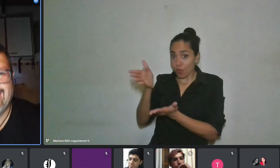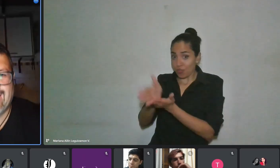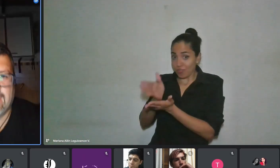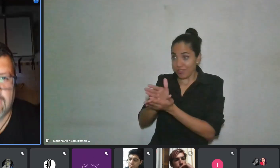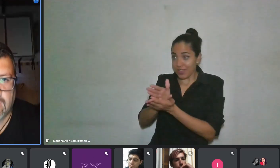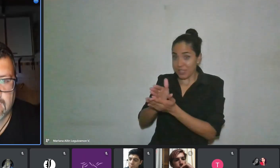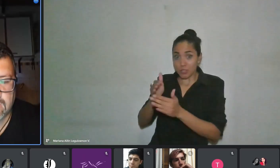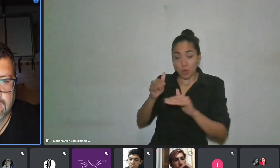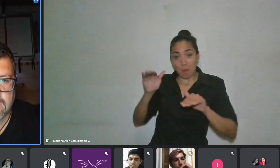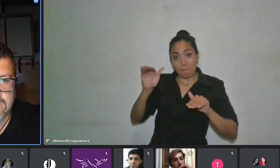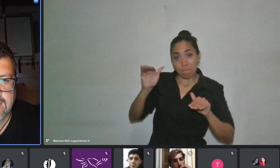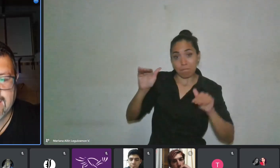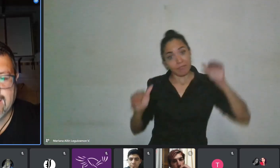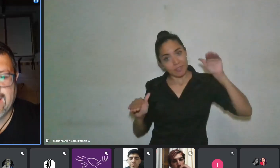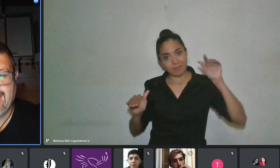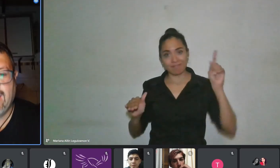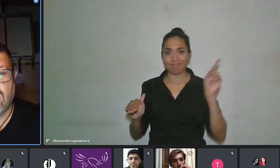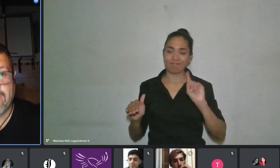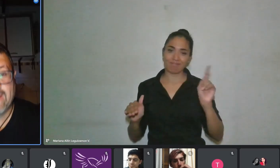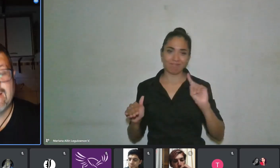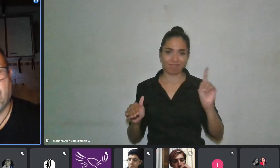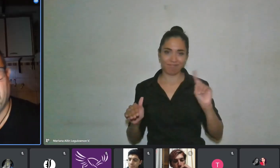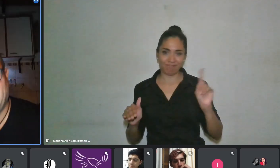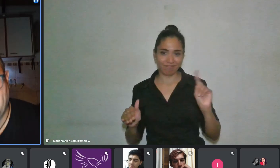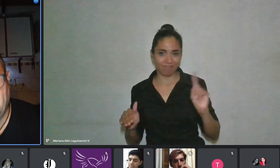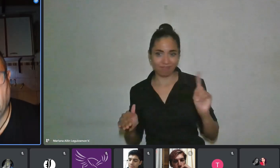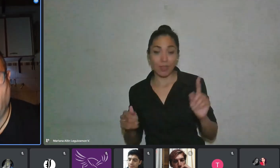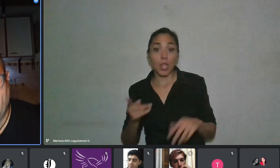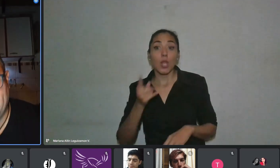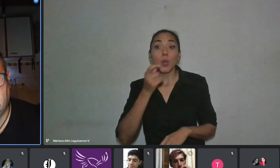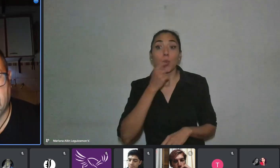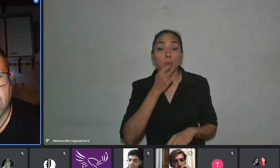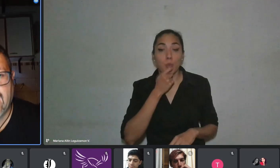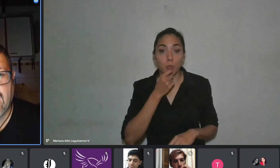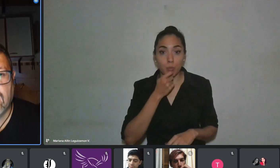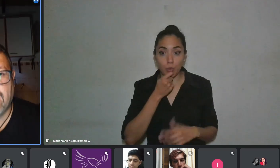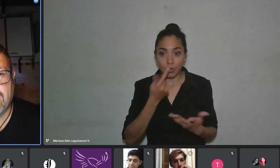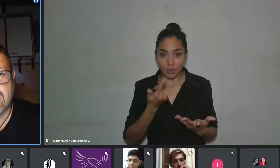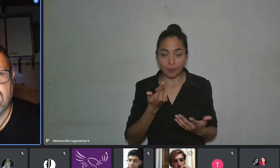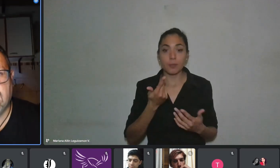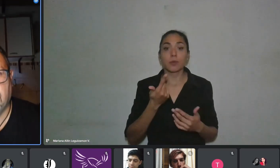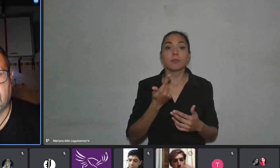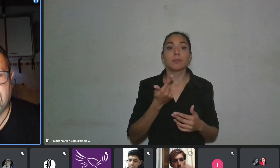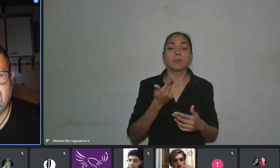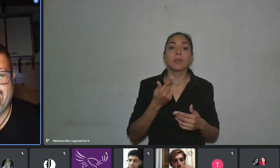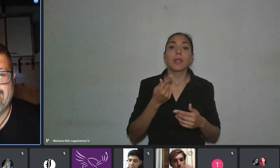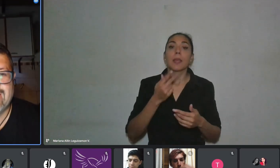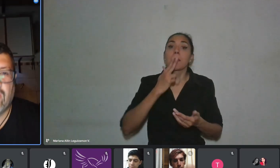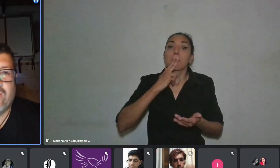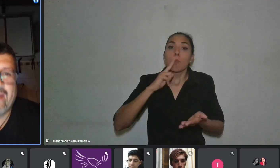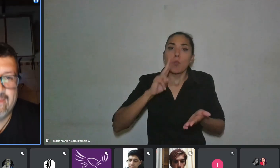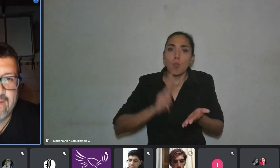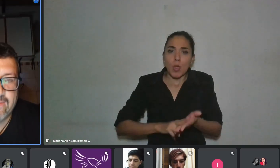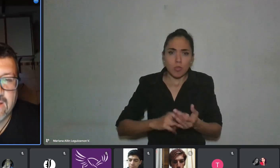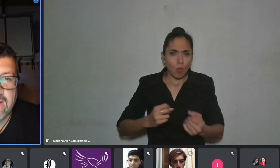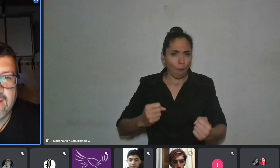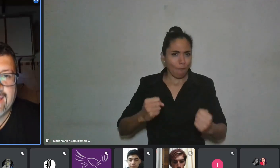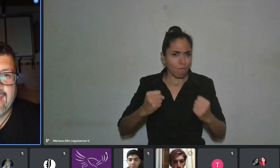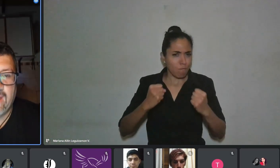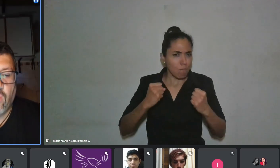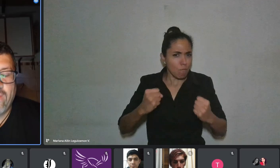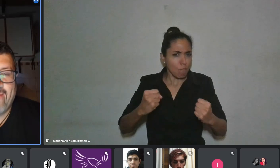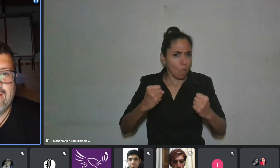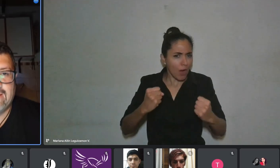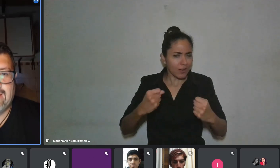del resto, ¿sí? Es lo que pasa, por ejemplo, cuando hay una presión impositiva demasiado grande